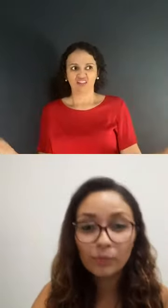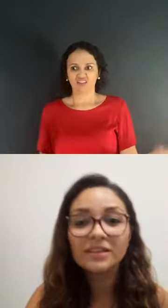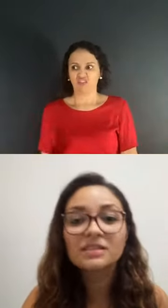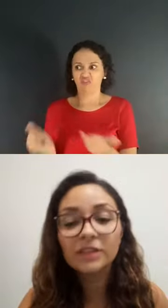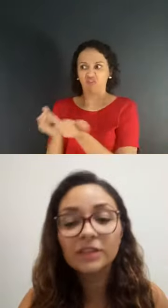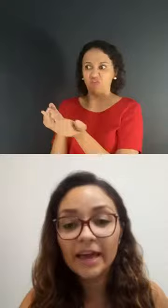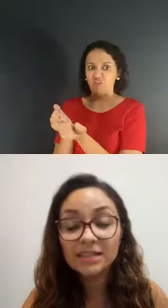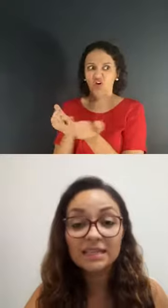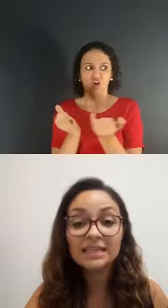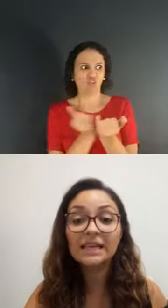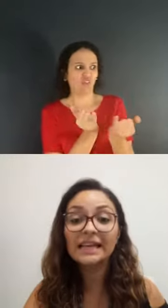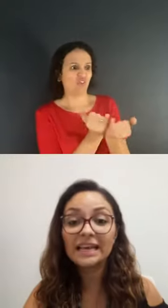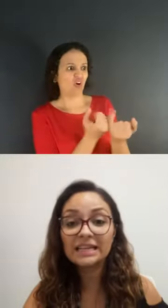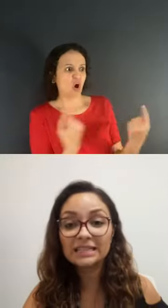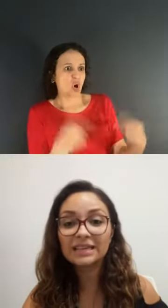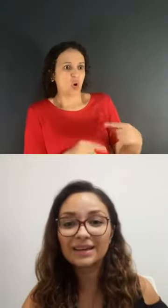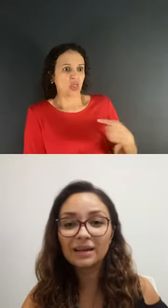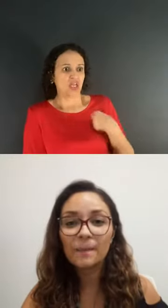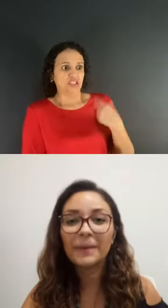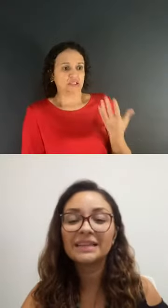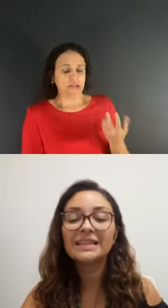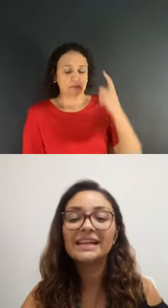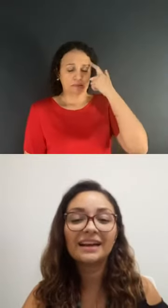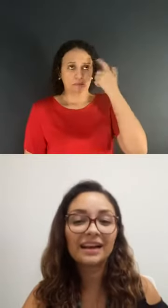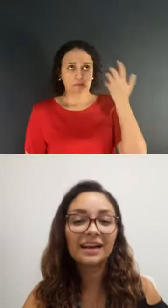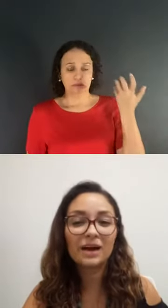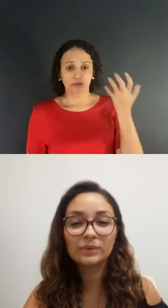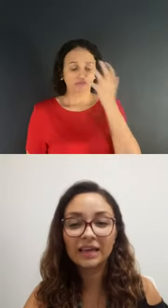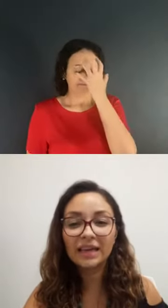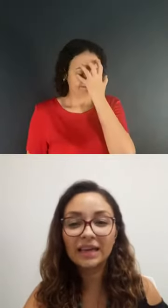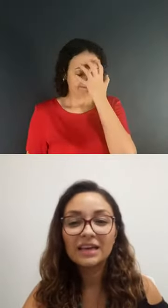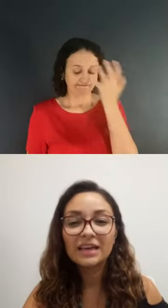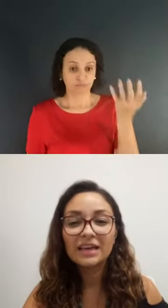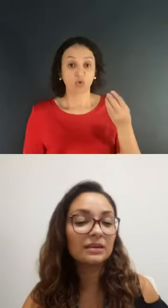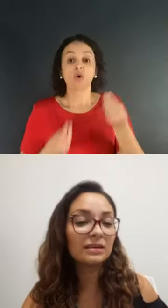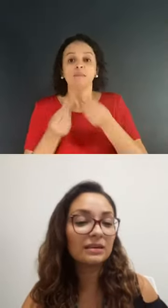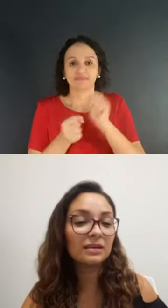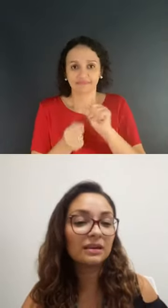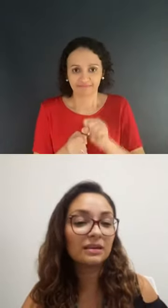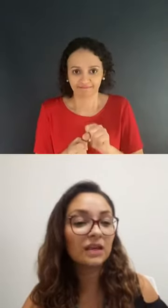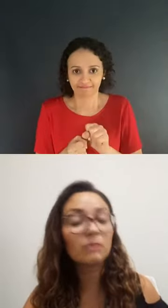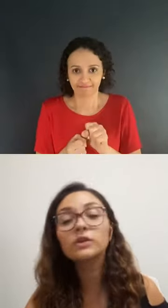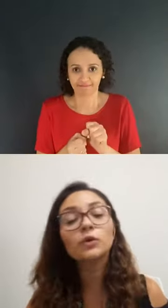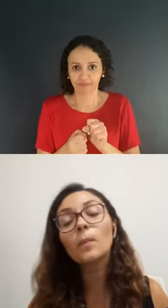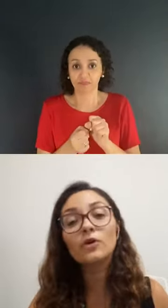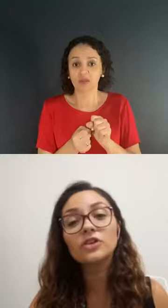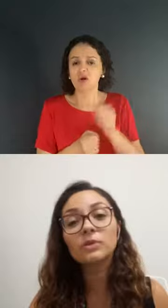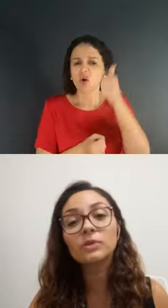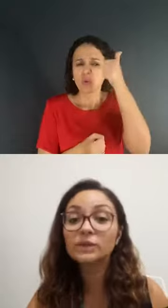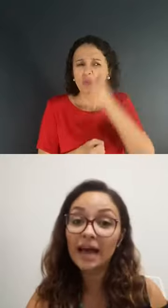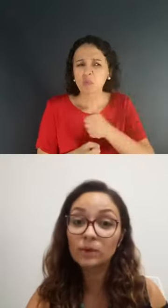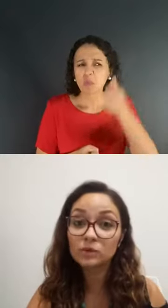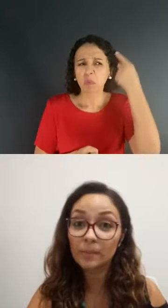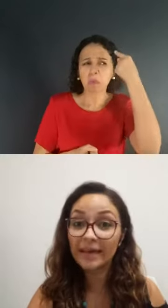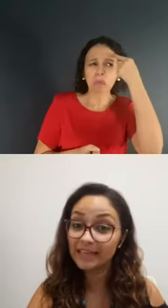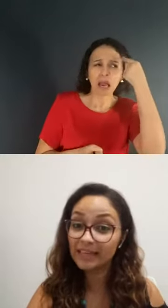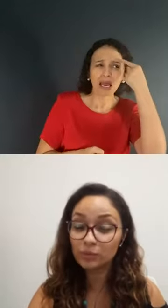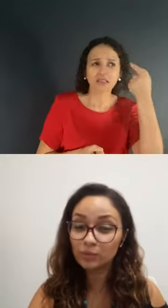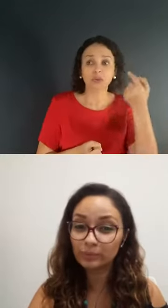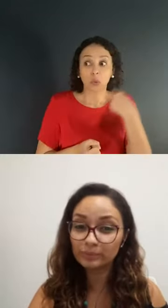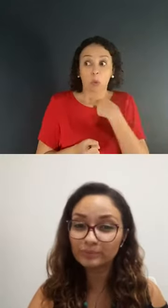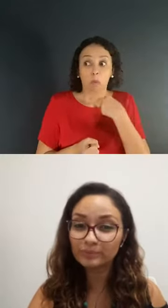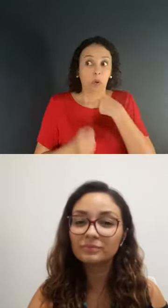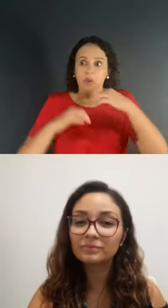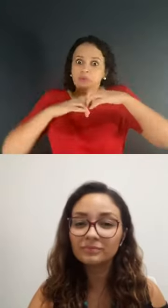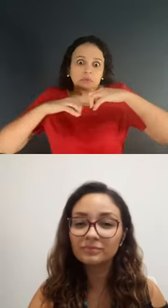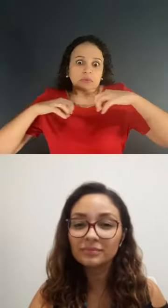Infelizmente, muitas mulheres têm essa crença patriarcal, né, de que a mulher não pode abandonar o seu